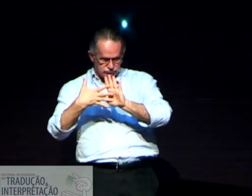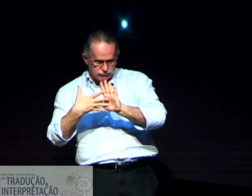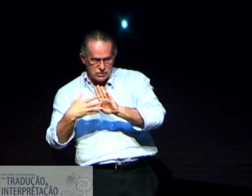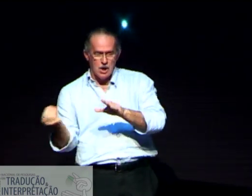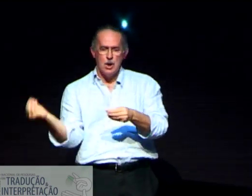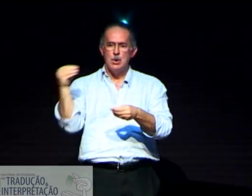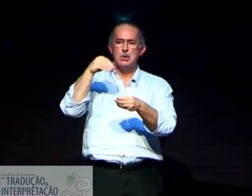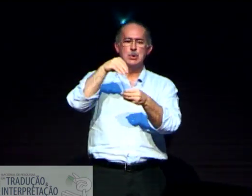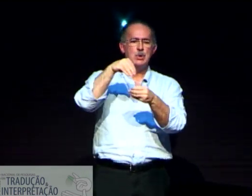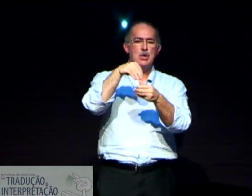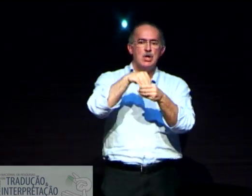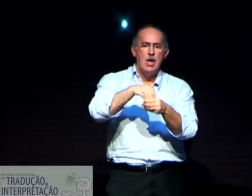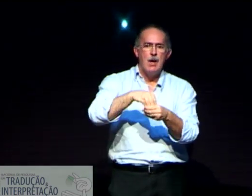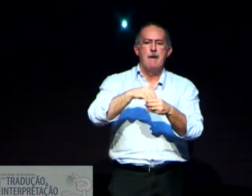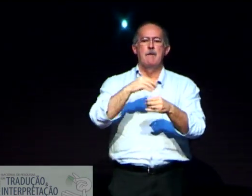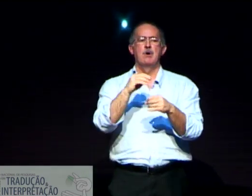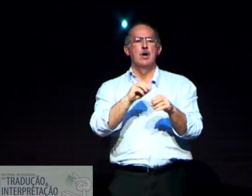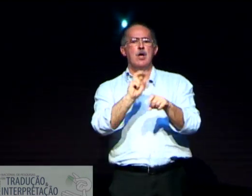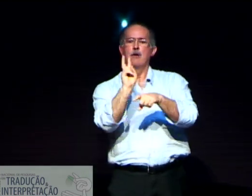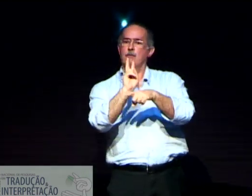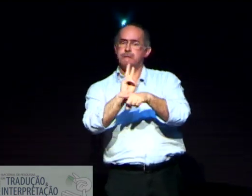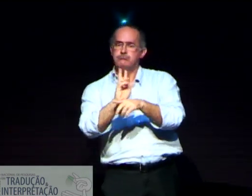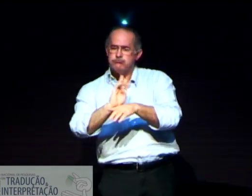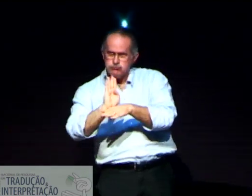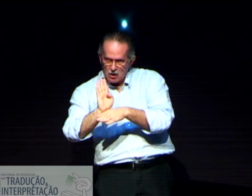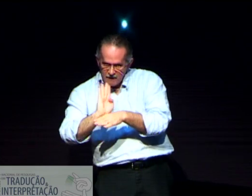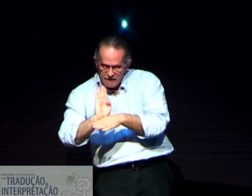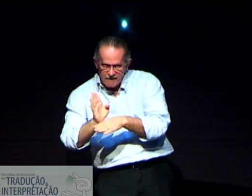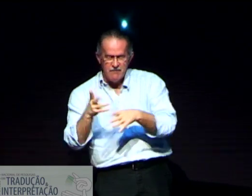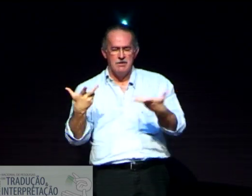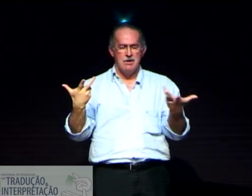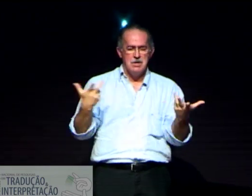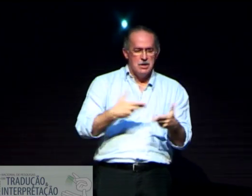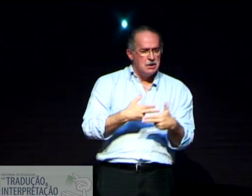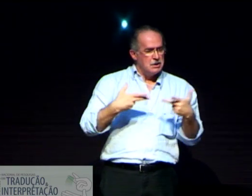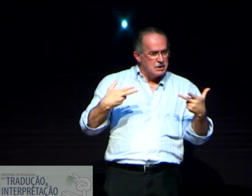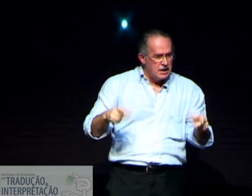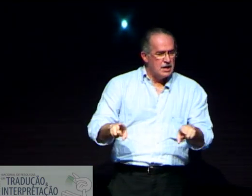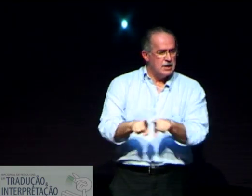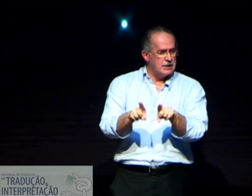algumas empresas utilizam esses recursos em vídeo.